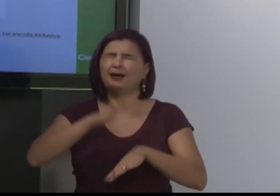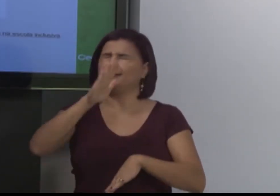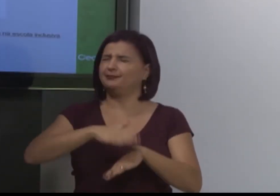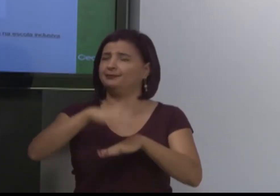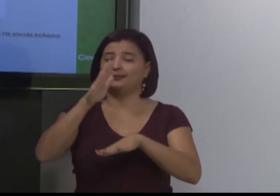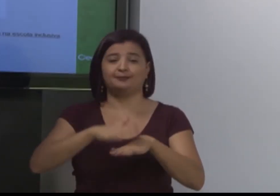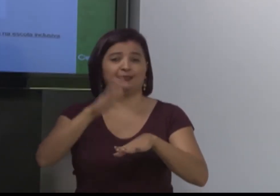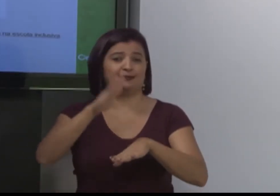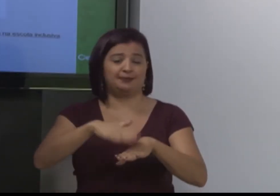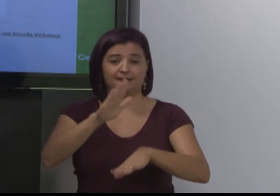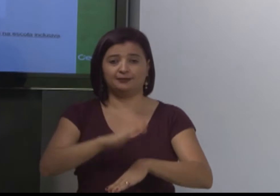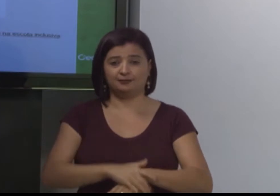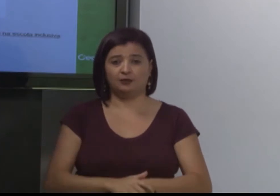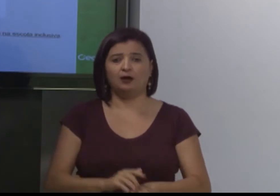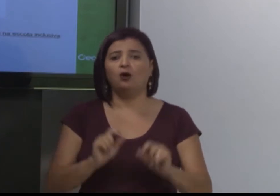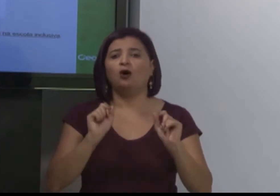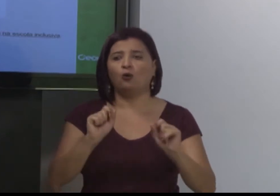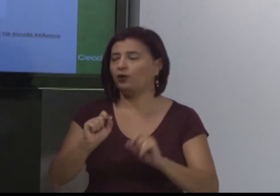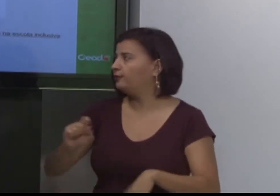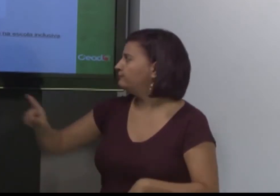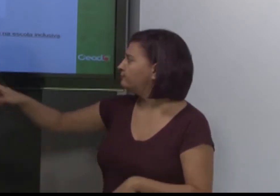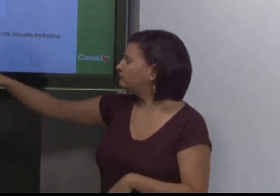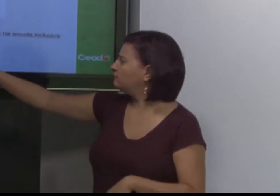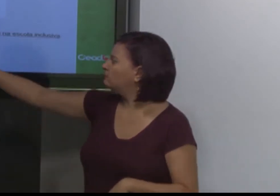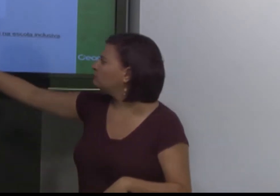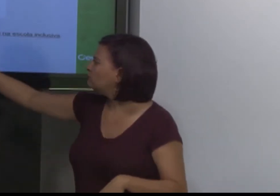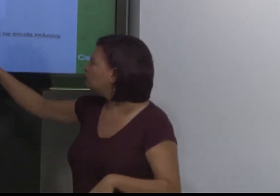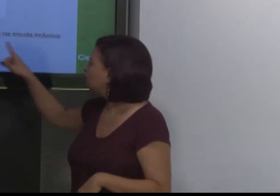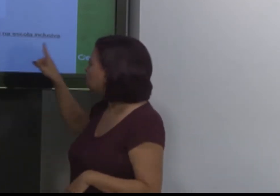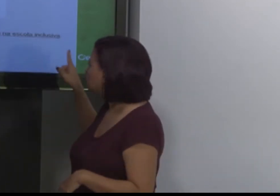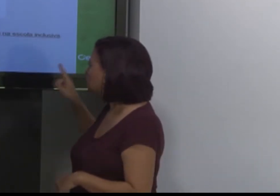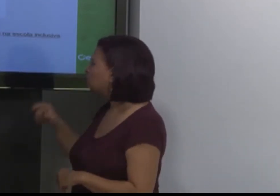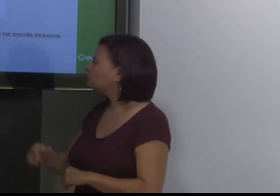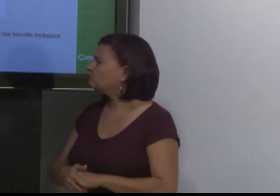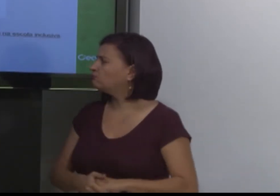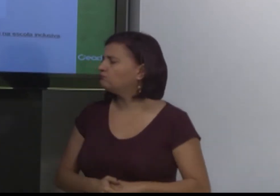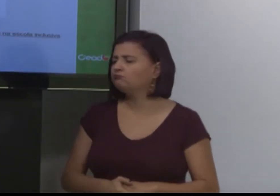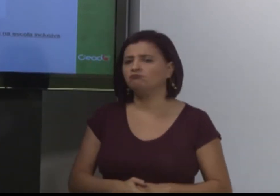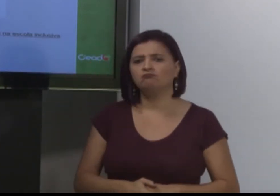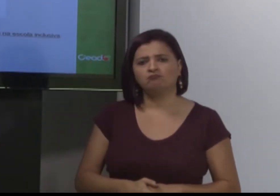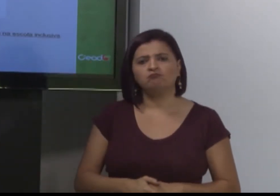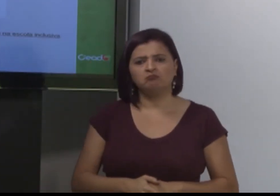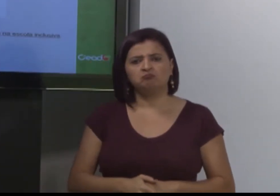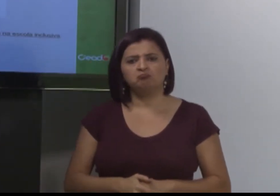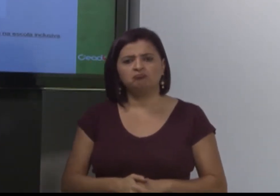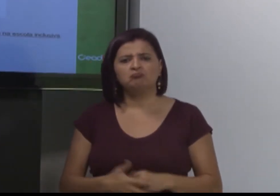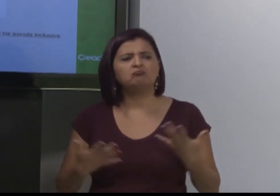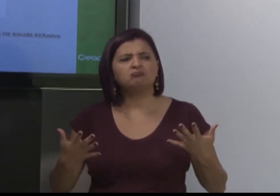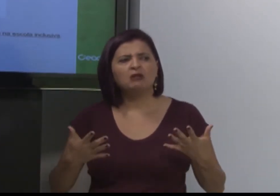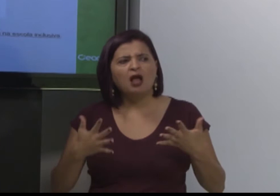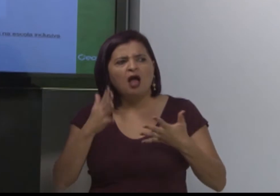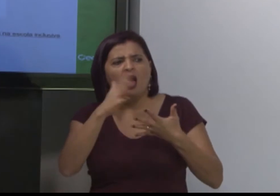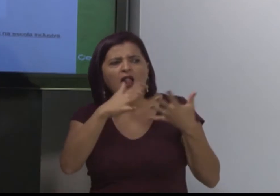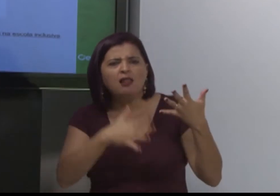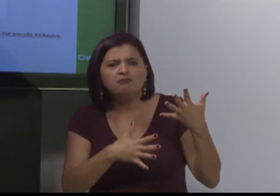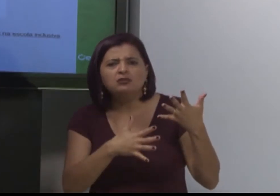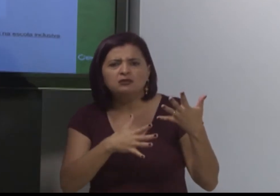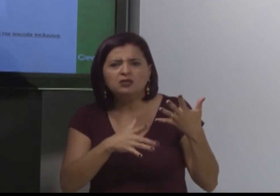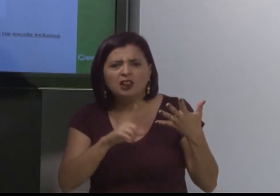A Libras, ela tem um lugar na escola de surdos? Há um lugar específico para